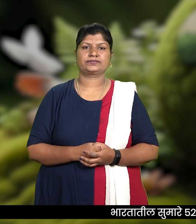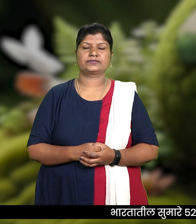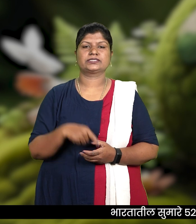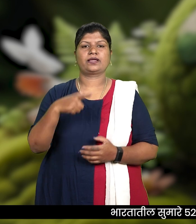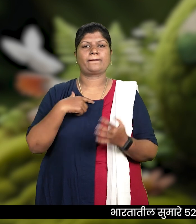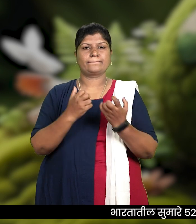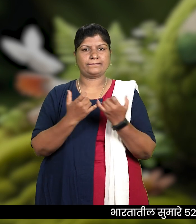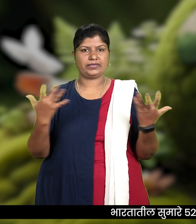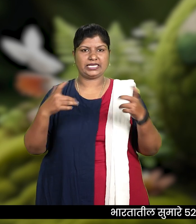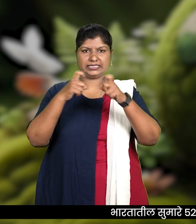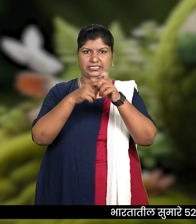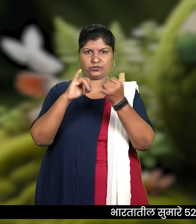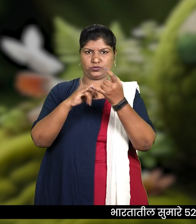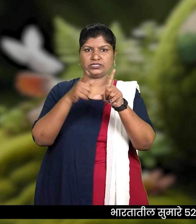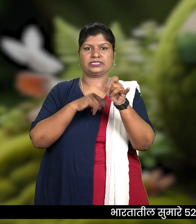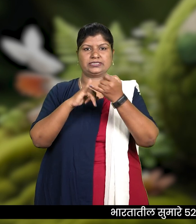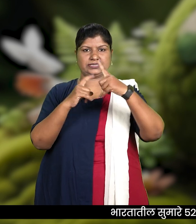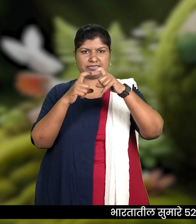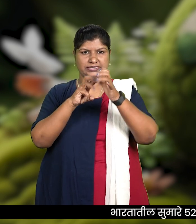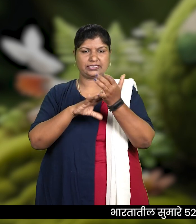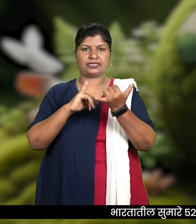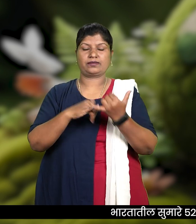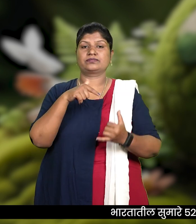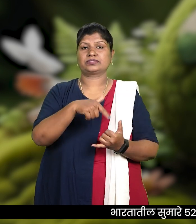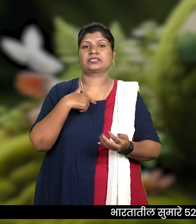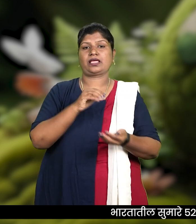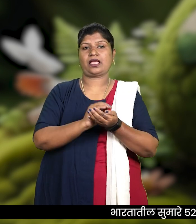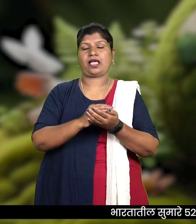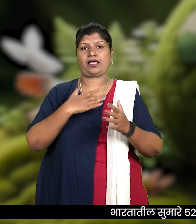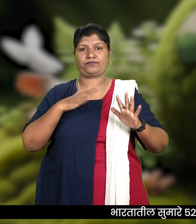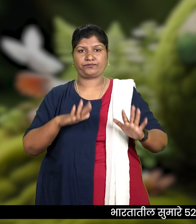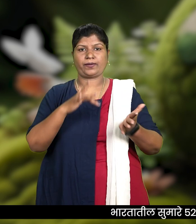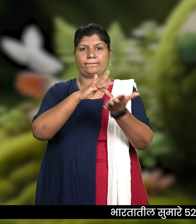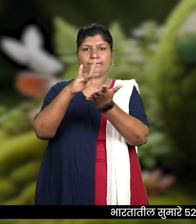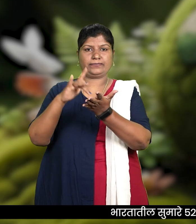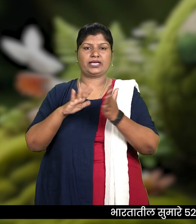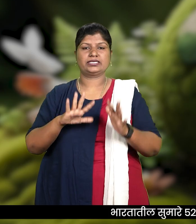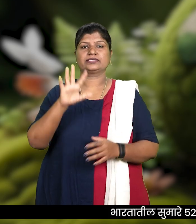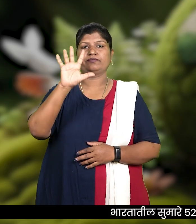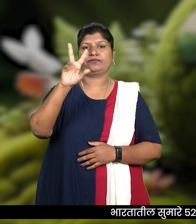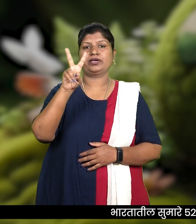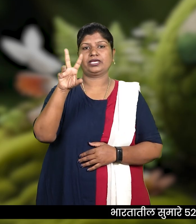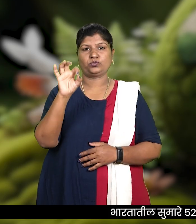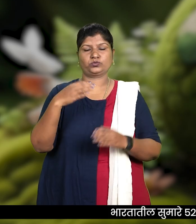भारतातील सुमारे 520 अभयारण्ये आणि उद्यानांमध्ये अनेक परिसंस्था संरक्षित आहेत.